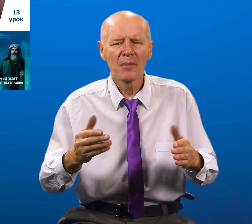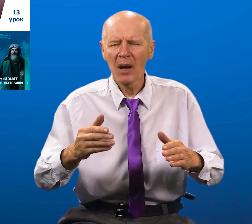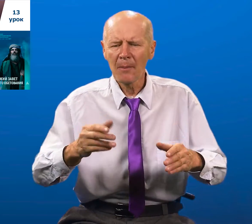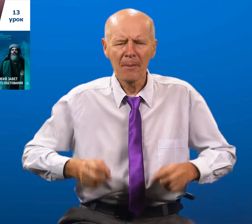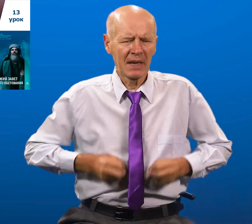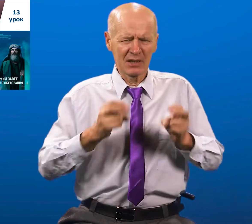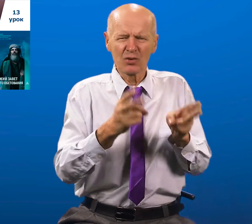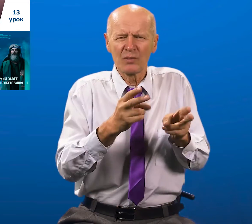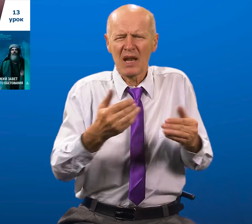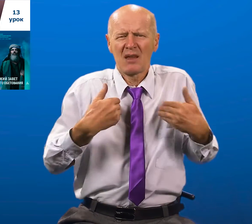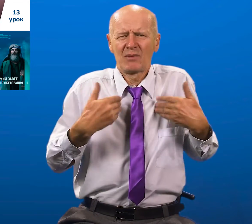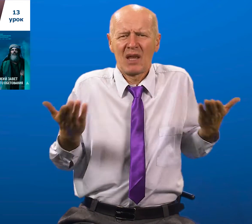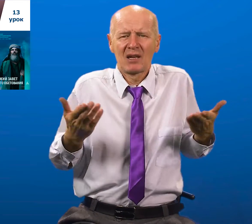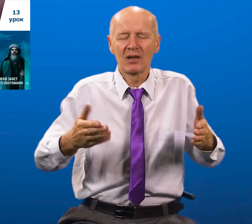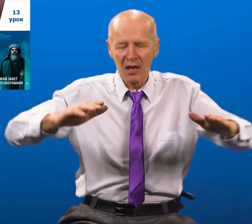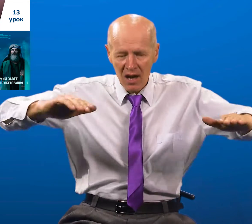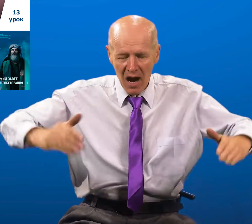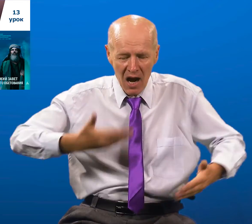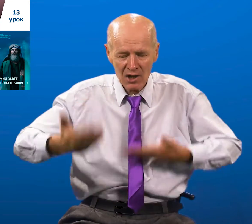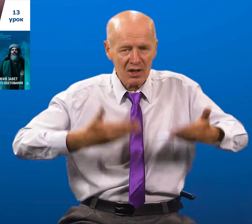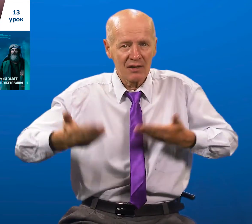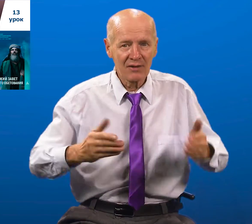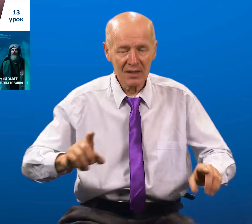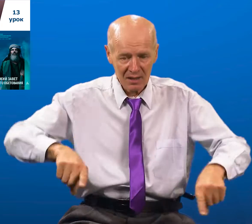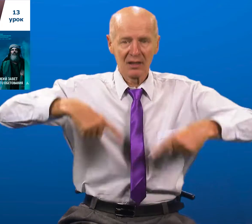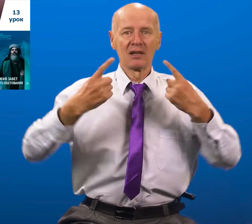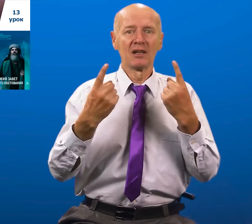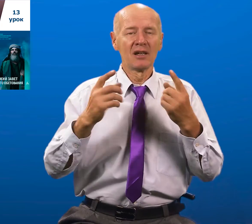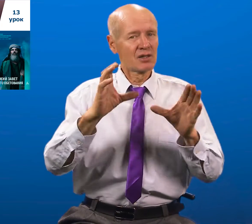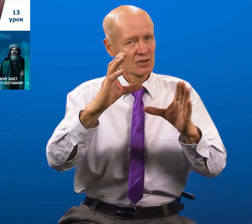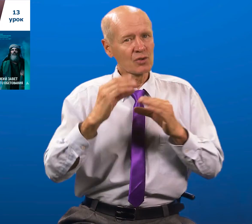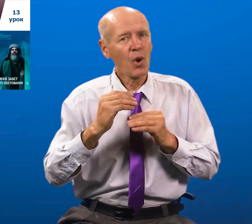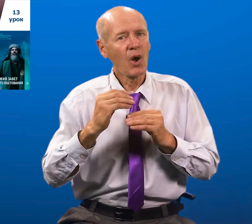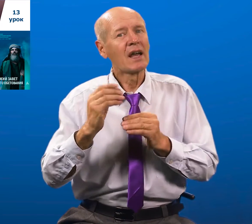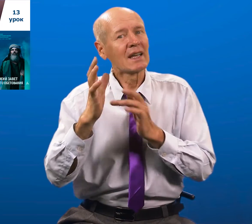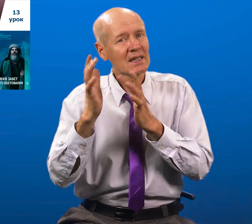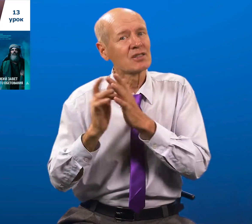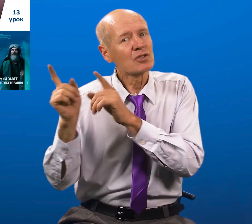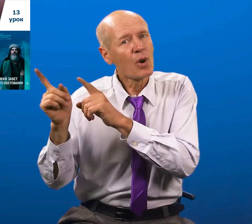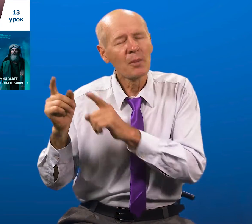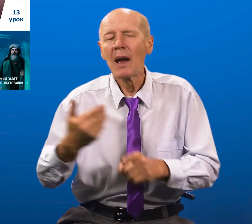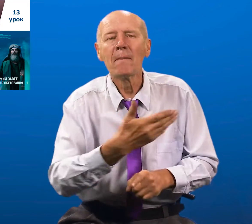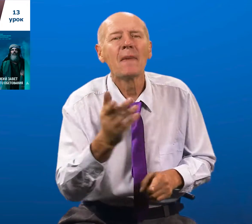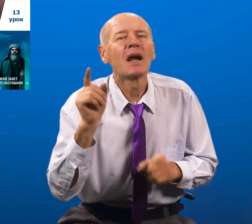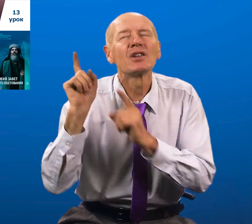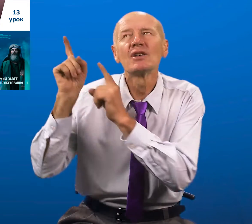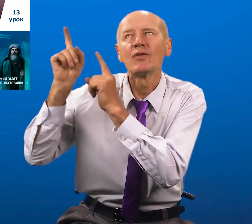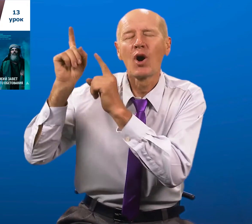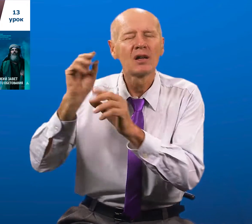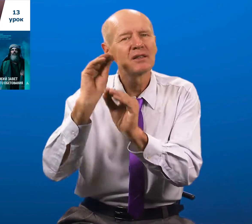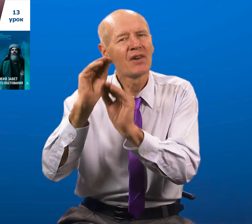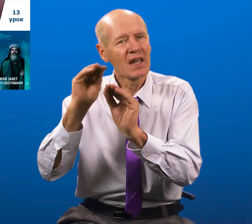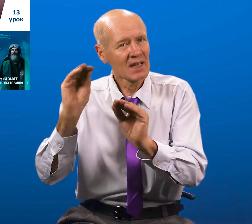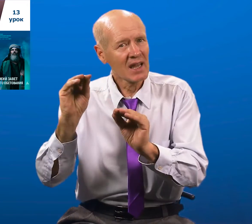преступлениям, оживотворил со Христом». И чуть далее: «Ибо мы Его творение, созданный во